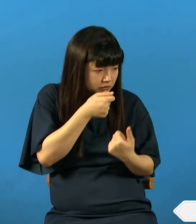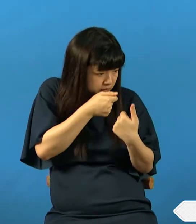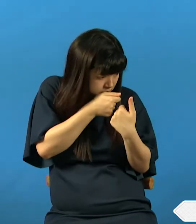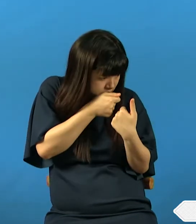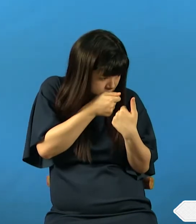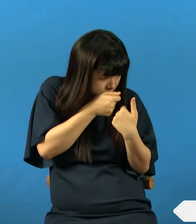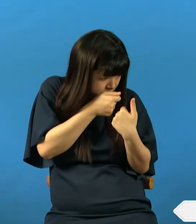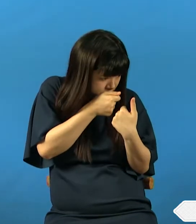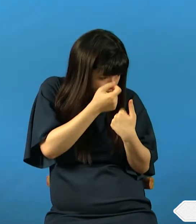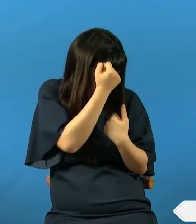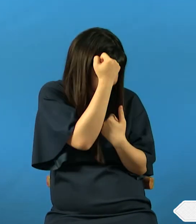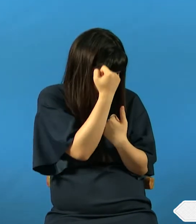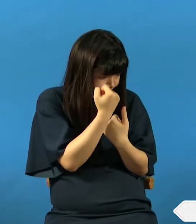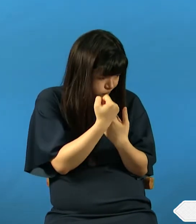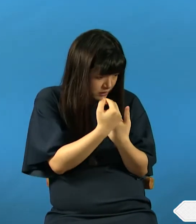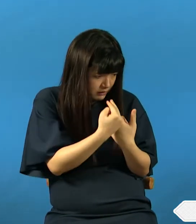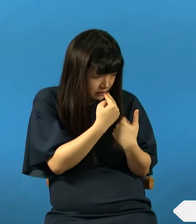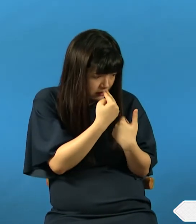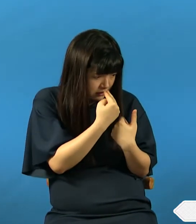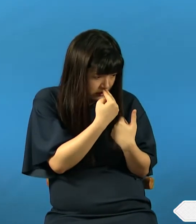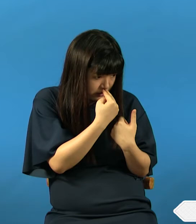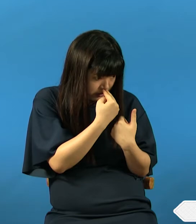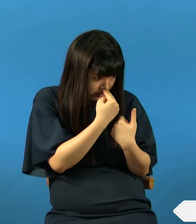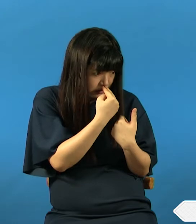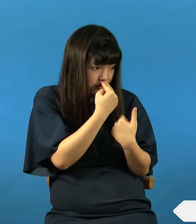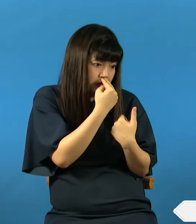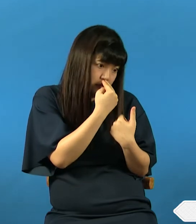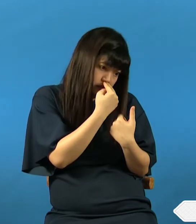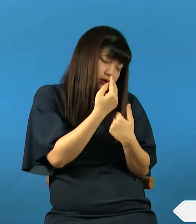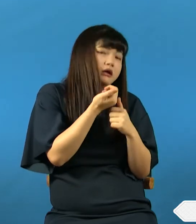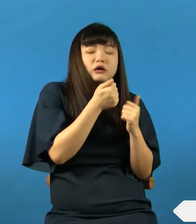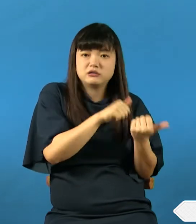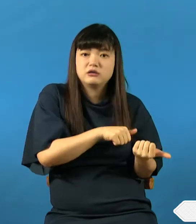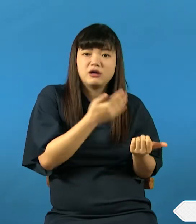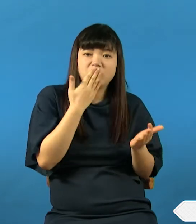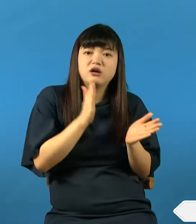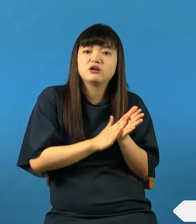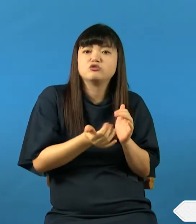시체가 썩어가는 냄새를 맡으면서 자기도 같이 이제 썩어가는 거지요.